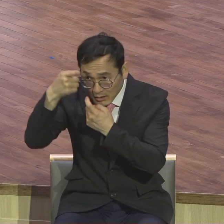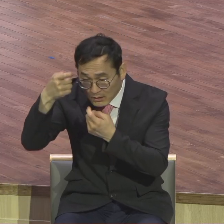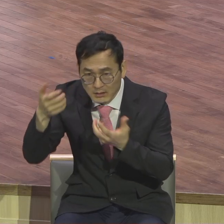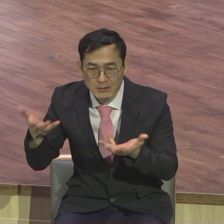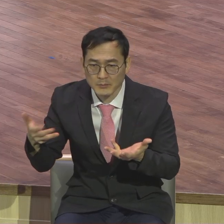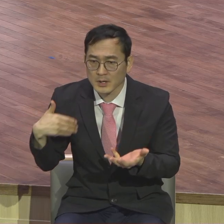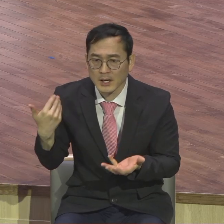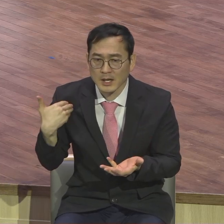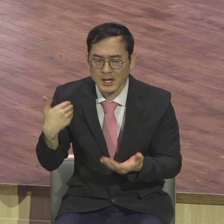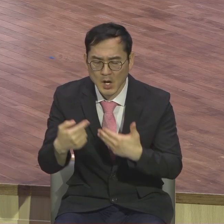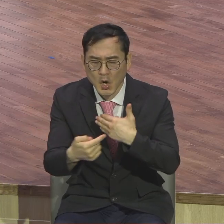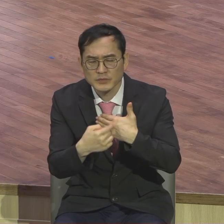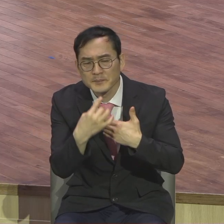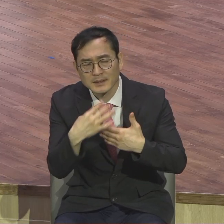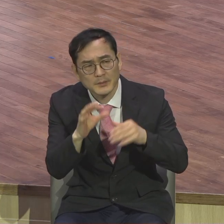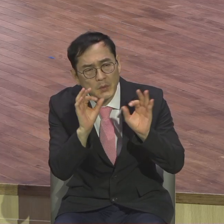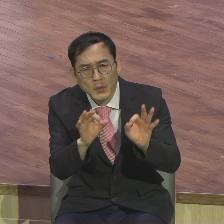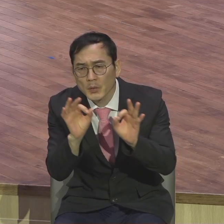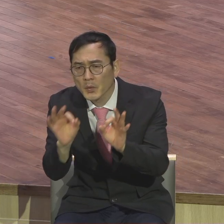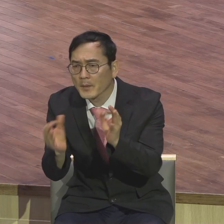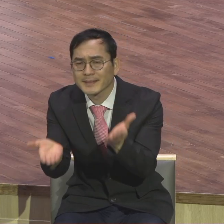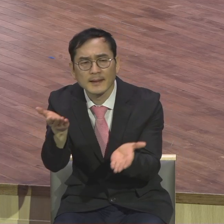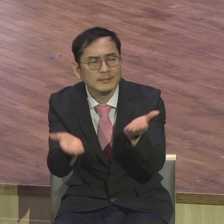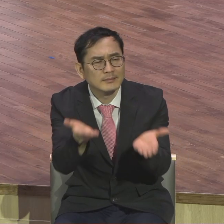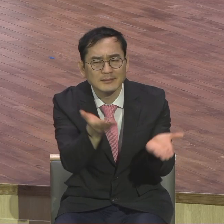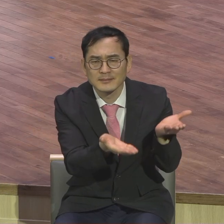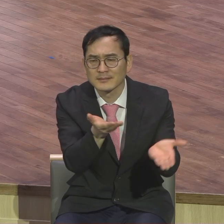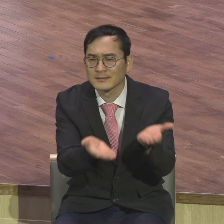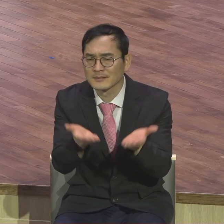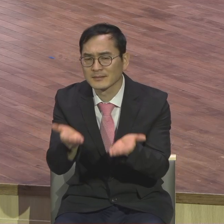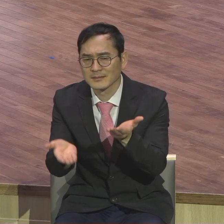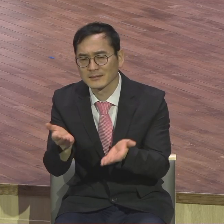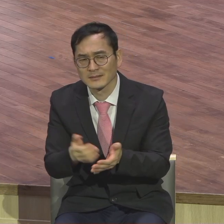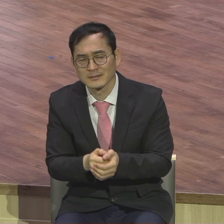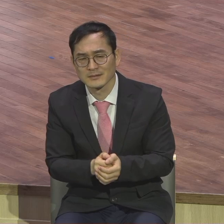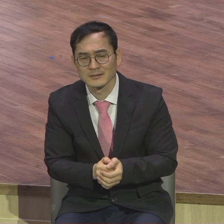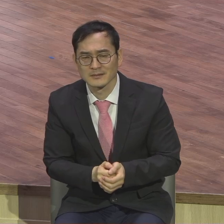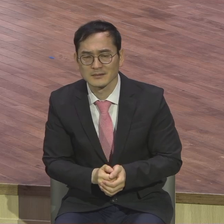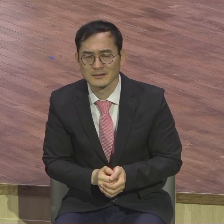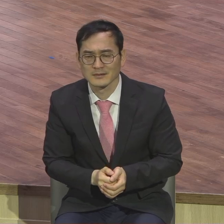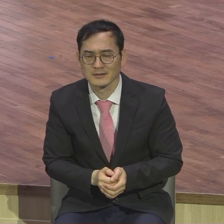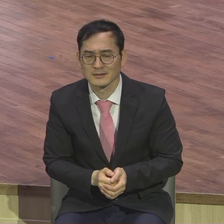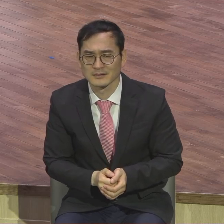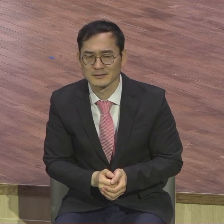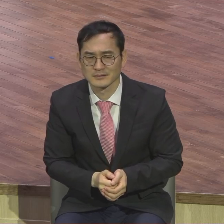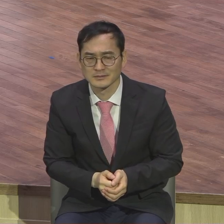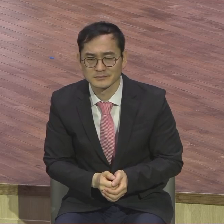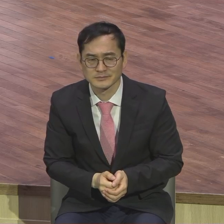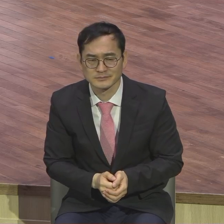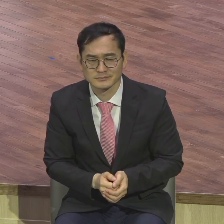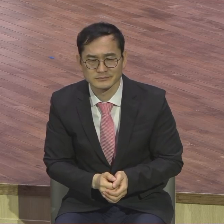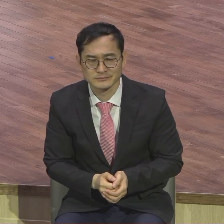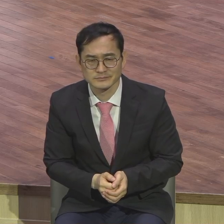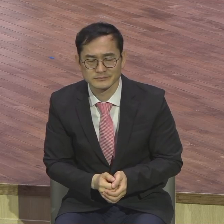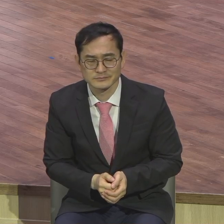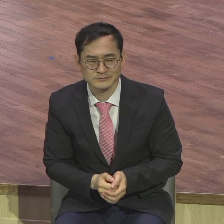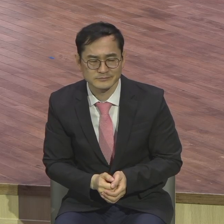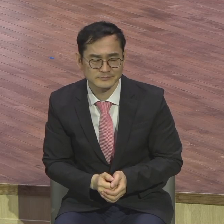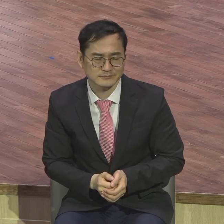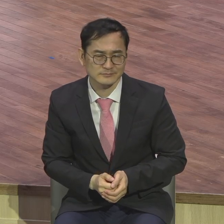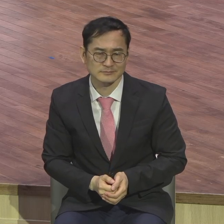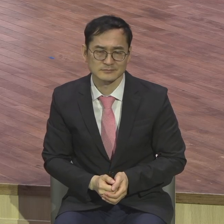눈에 보이는 것 그런 것 가지고 그렇게 사로잡혔으니까 보세요. 이스라엘이